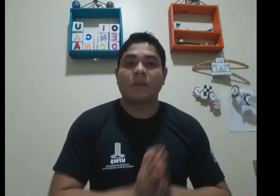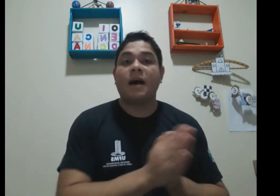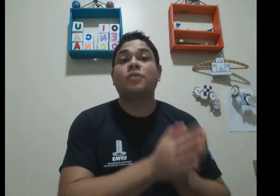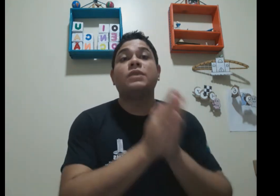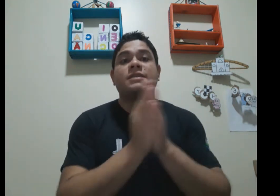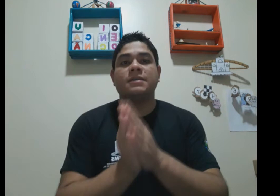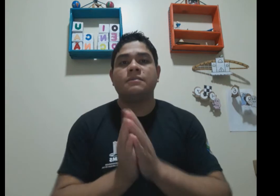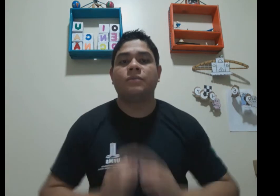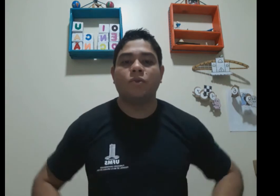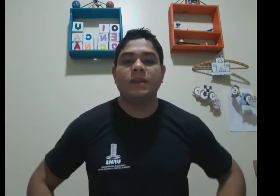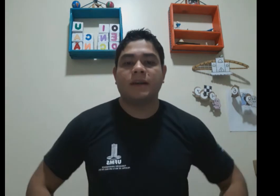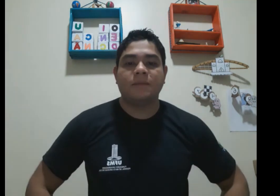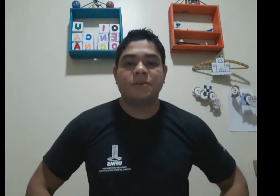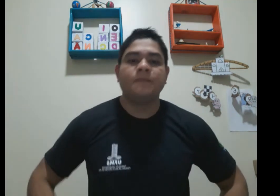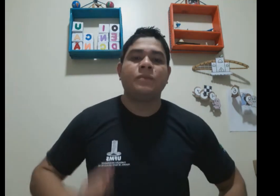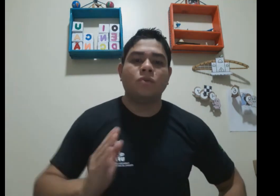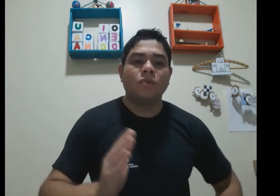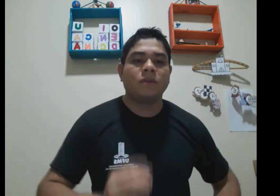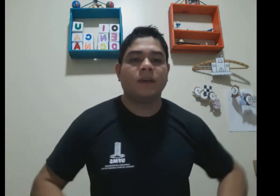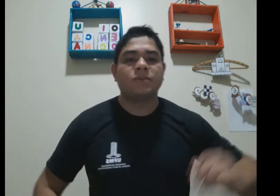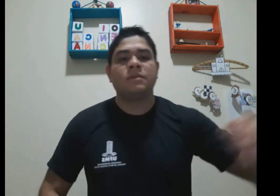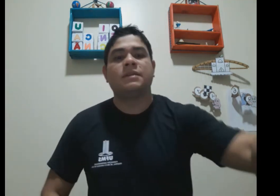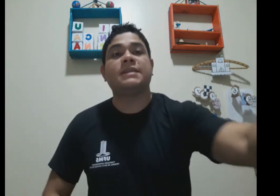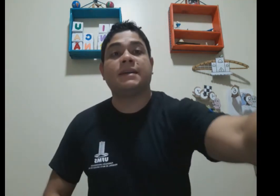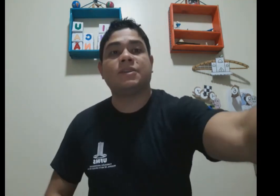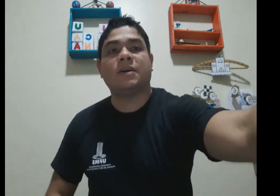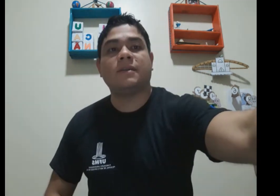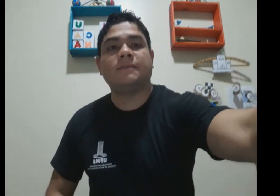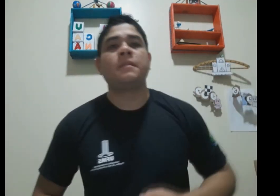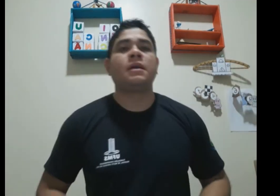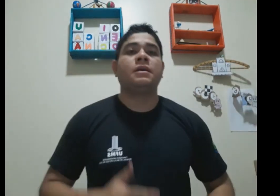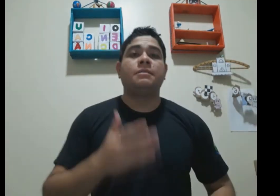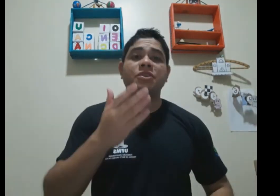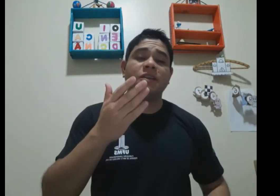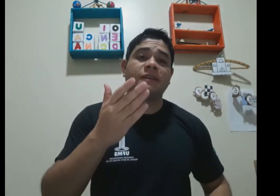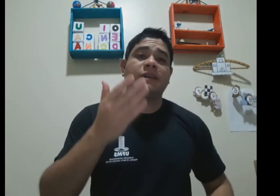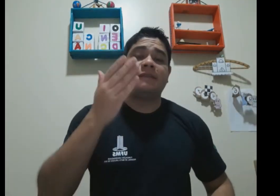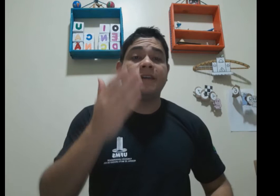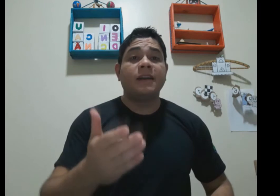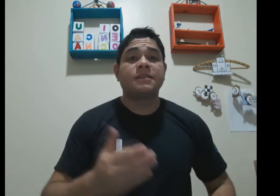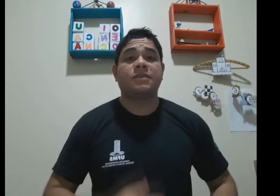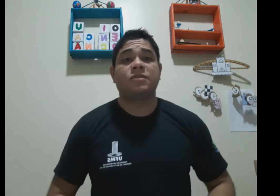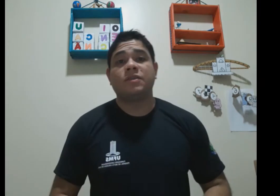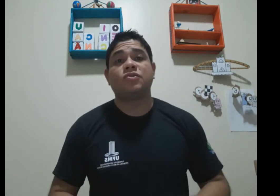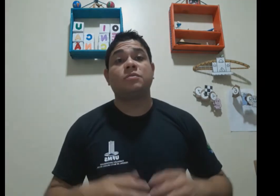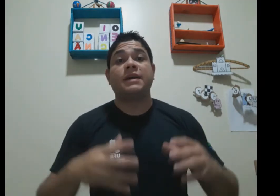a atuação do intérprete no contexto da sala de aula. Depois de levantar várias questões sobre